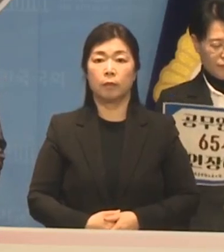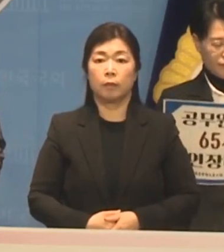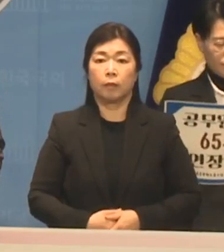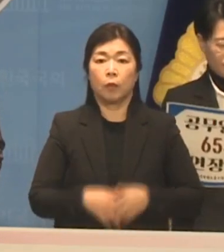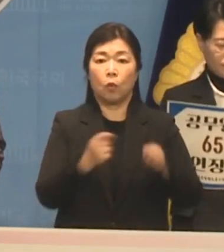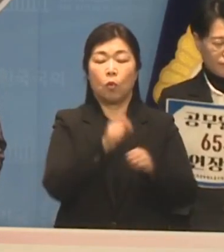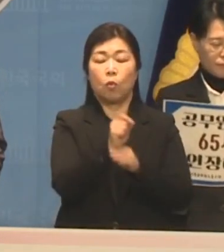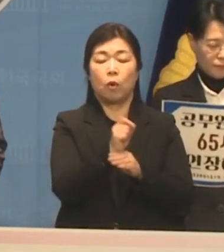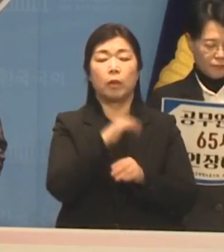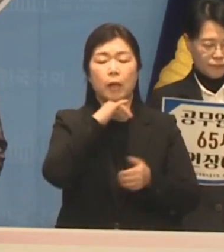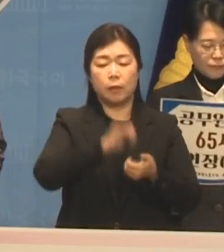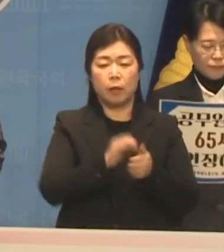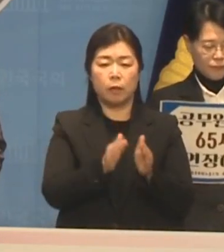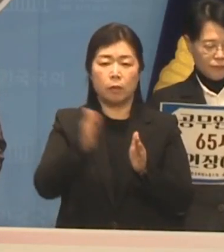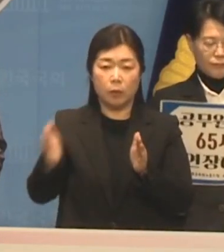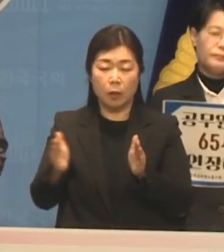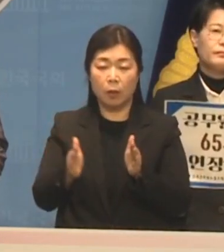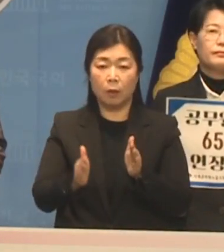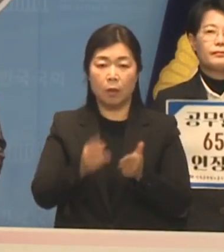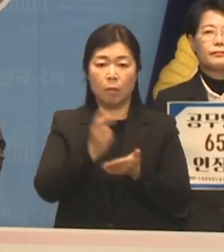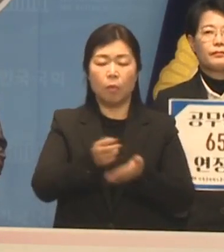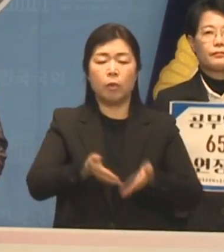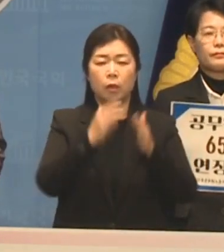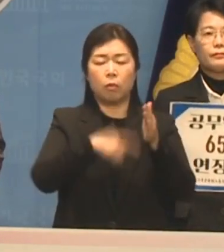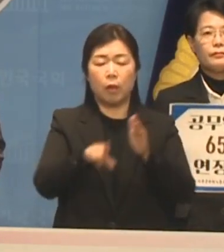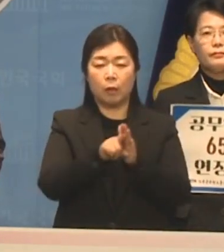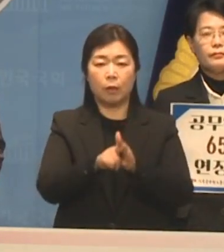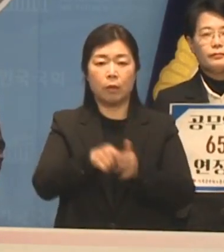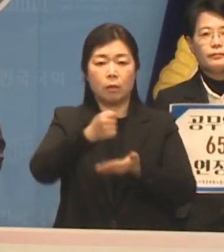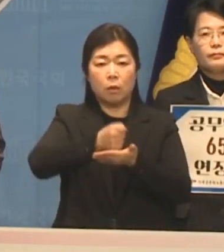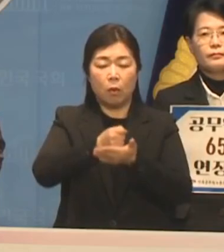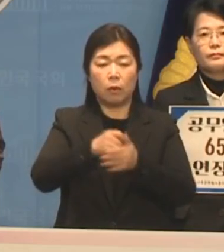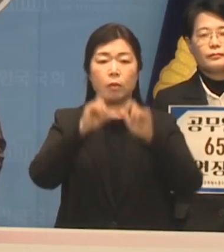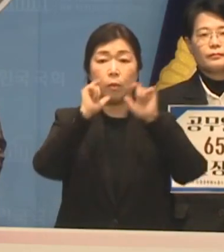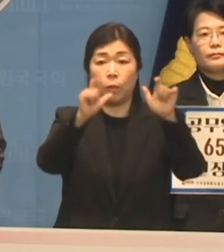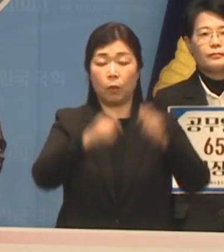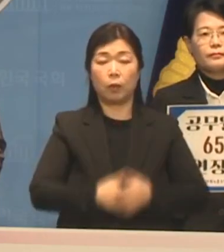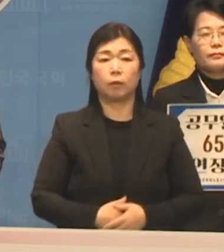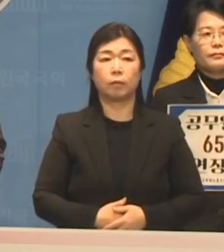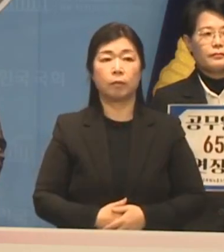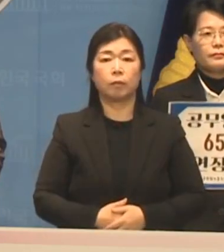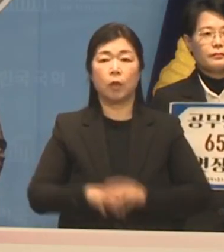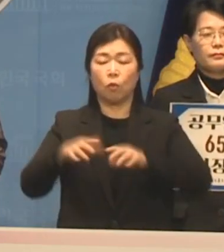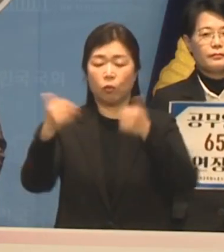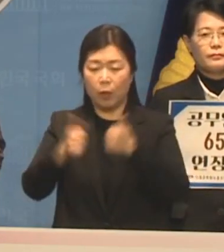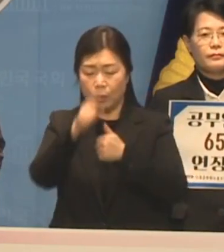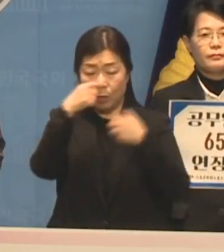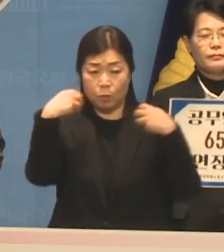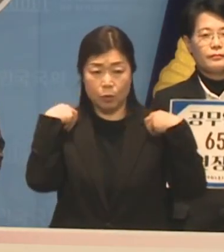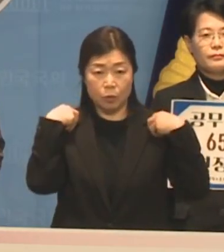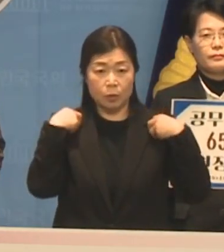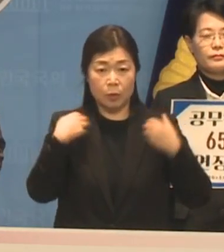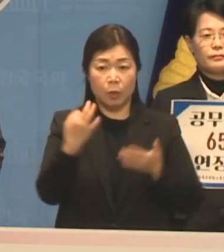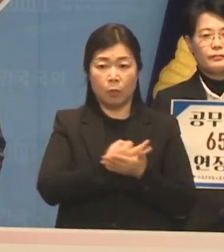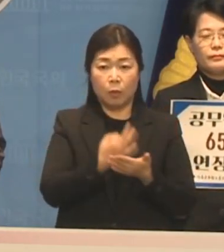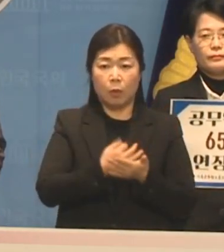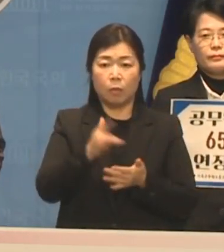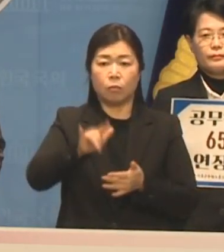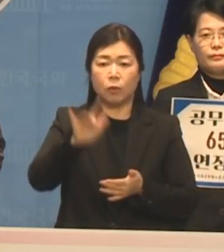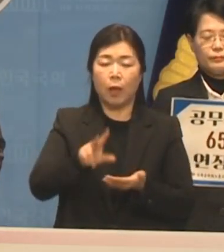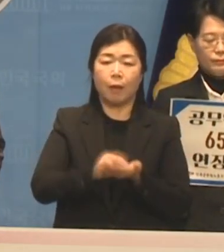공무원 정년연장 입법청원 선포 기자회견문. 국회와 정부는 공무원의 소득 공백을 해소하기